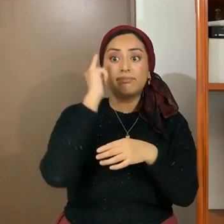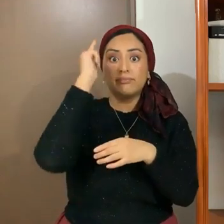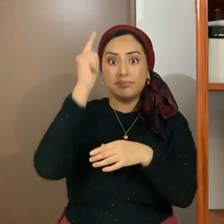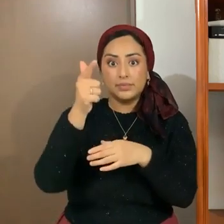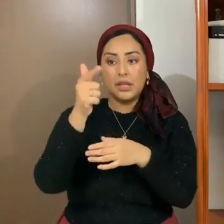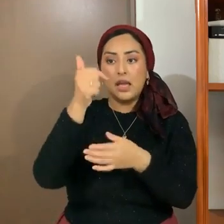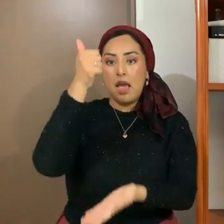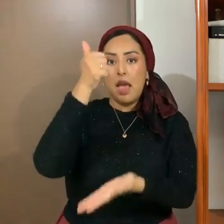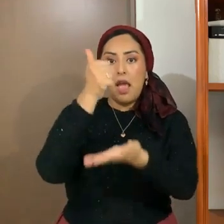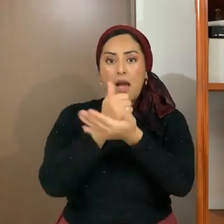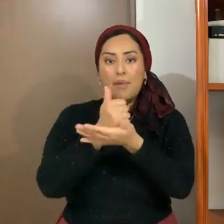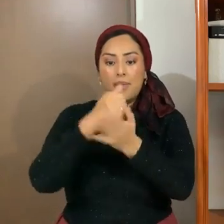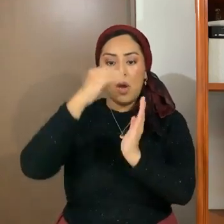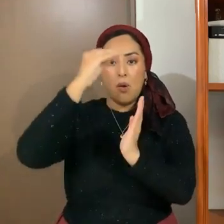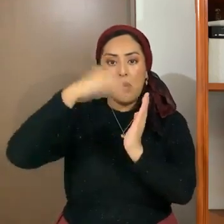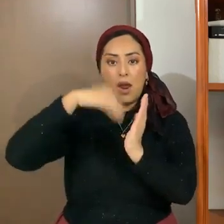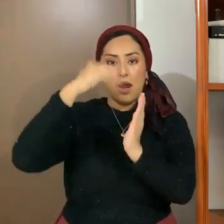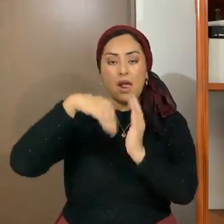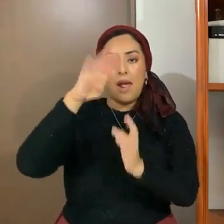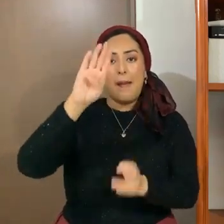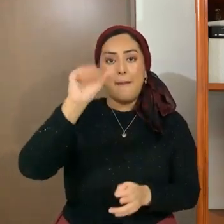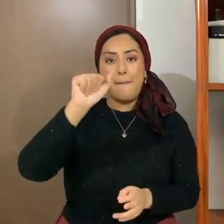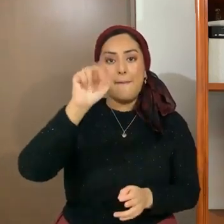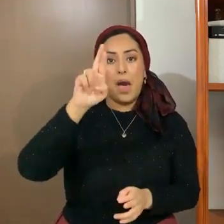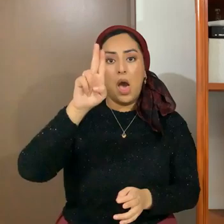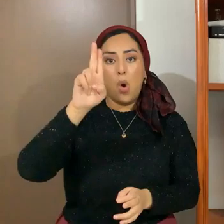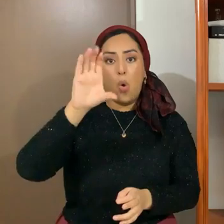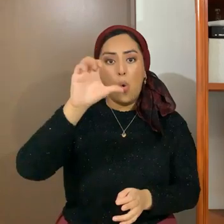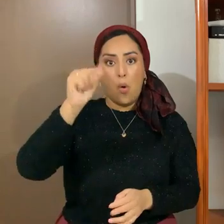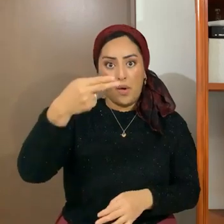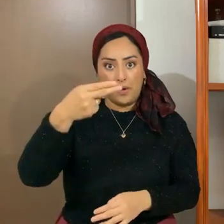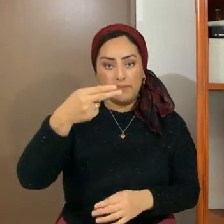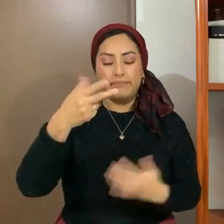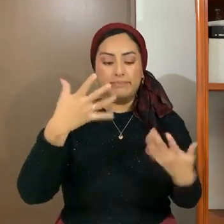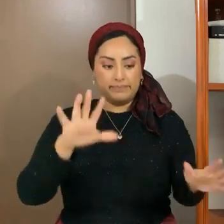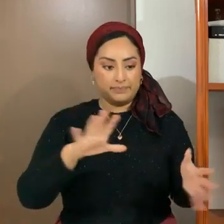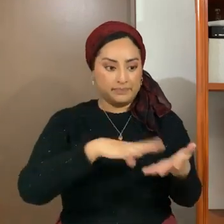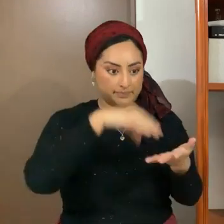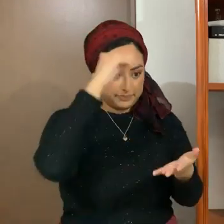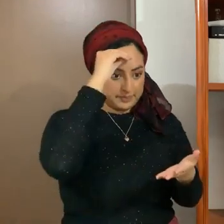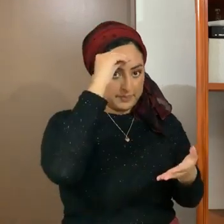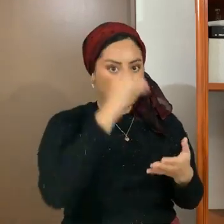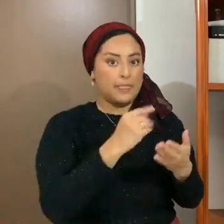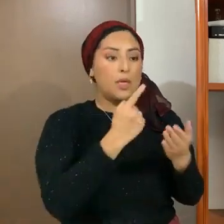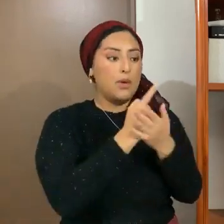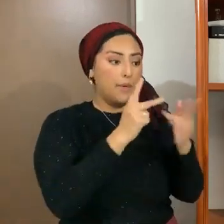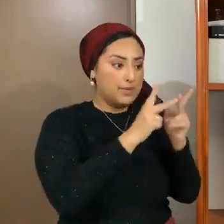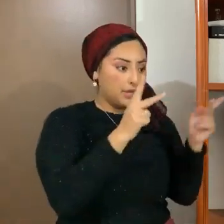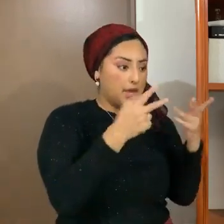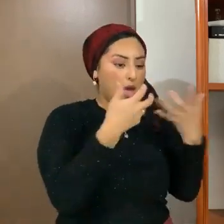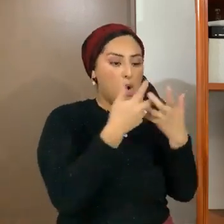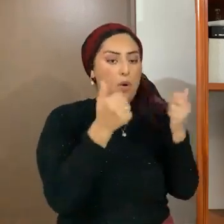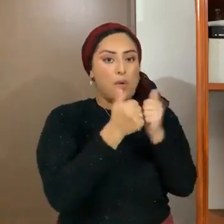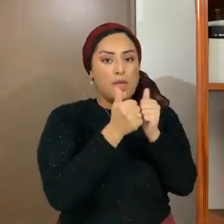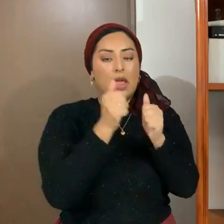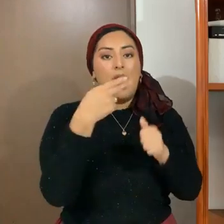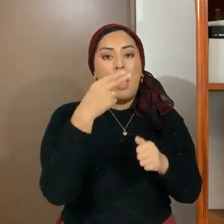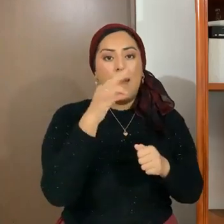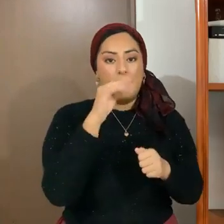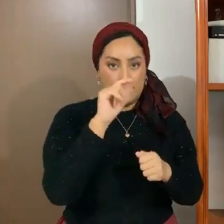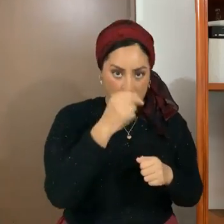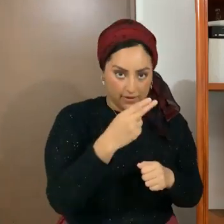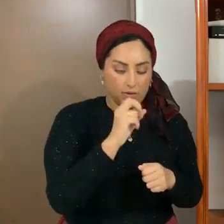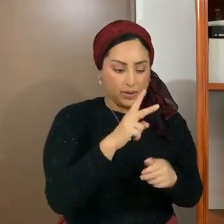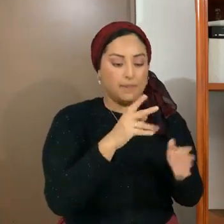enviaría al escriba Baruch, ¿verdad? Muy bien, esa es la primera cita clave. Ya vimos la unión de la Parashá y la Haftará. Vamos a la segunda